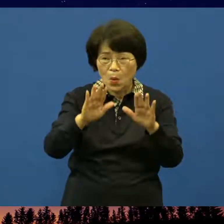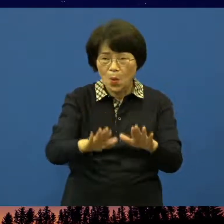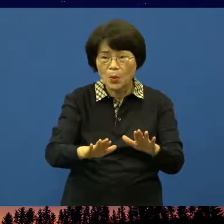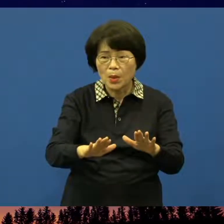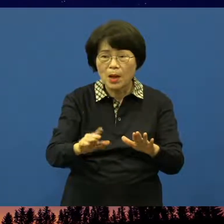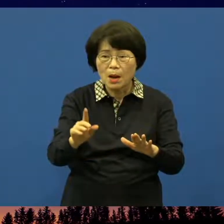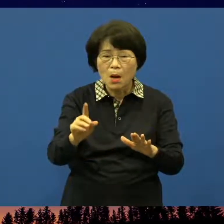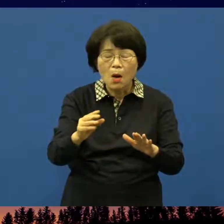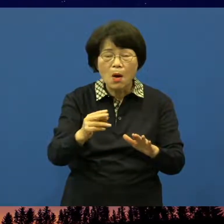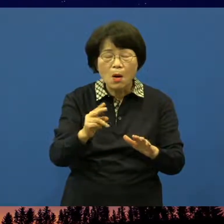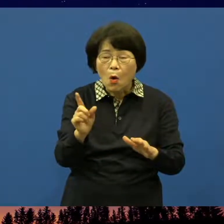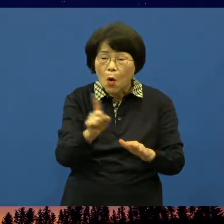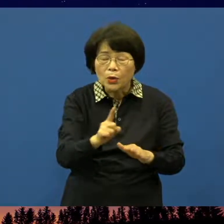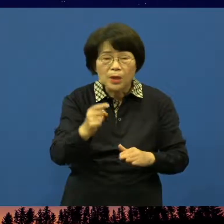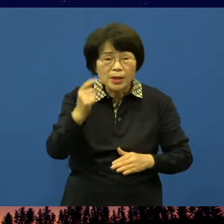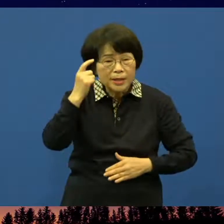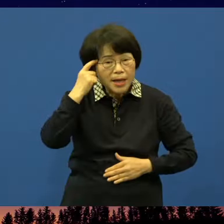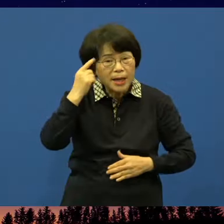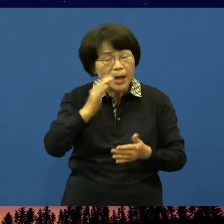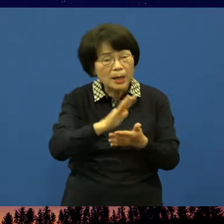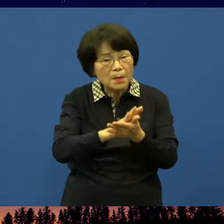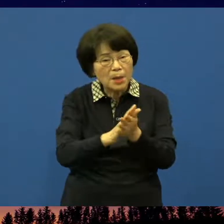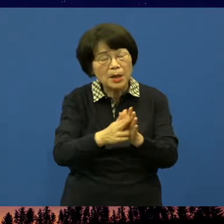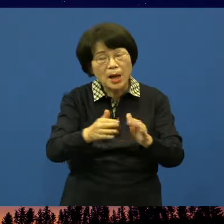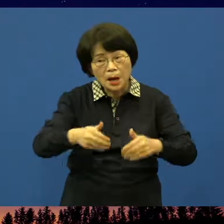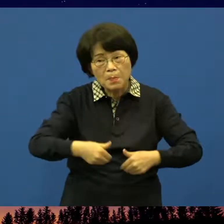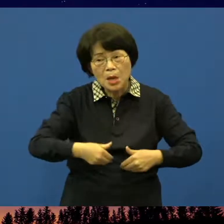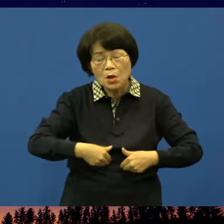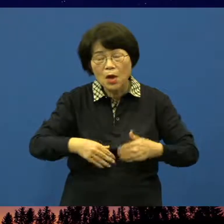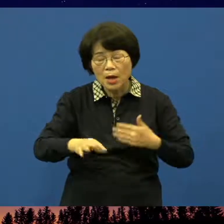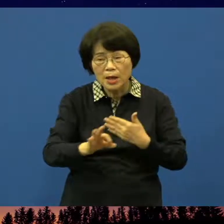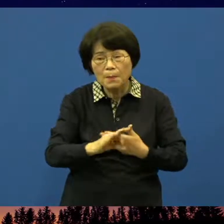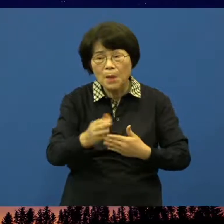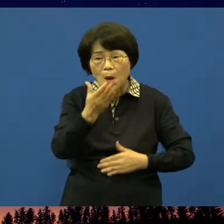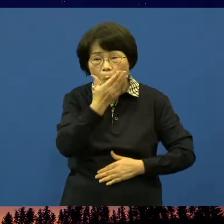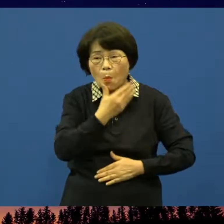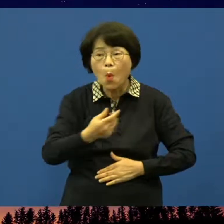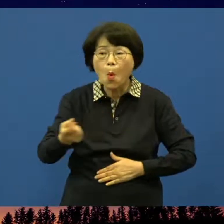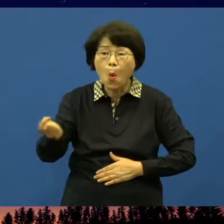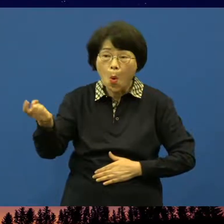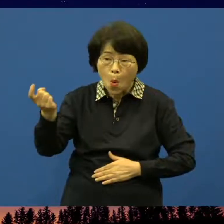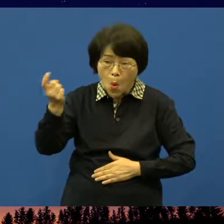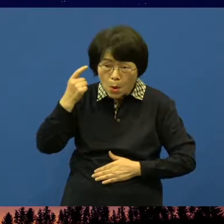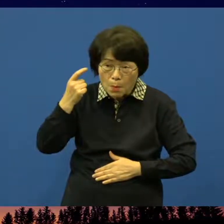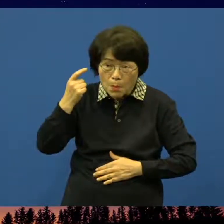어떤 생각의 변화가 일어나는가? 복음이 우리에게 영향을 미치고 우리 생각의 변화를 가져오는데,